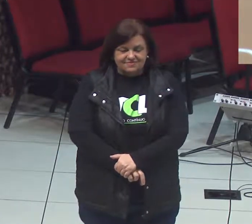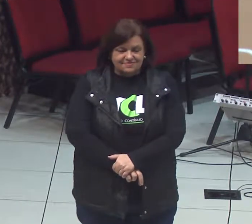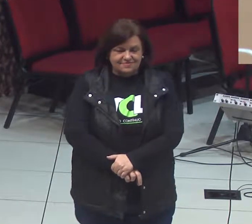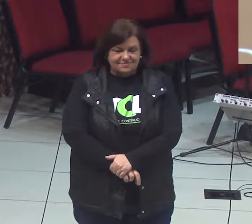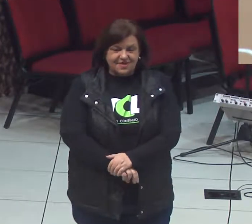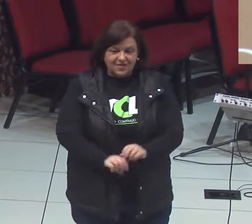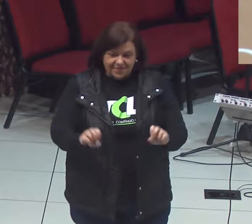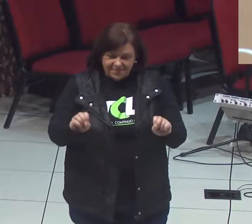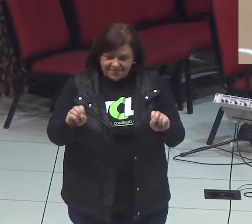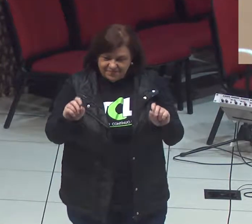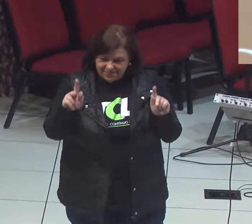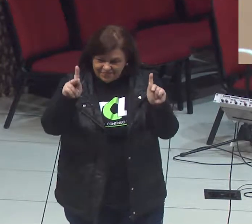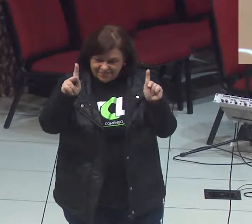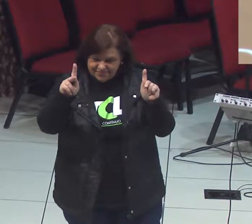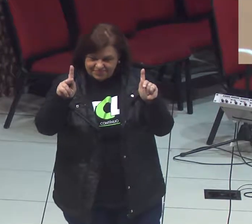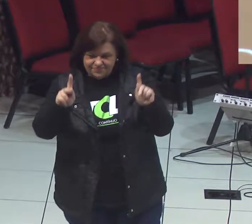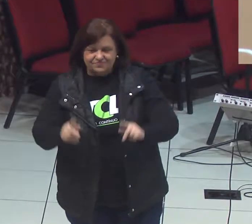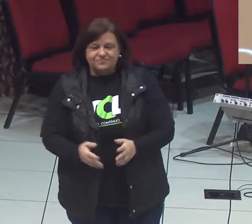Ok.